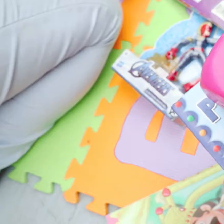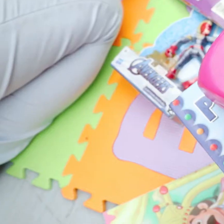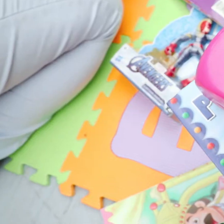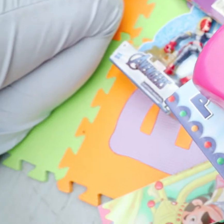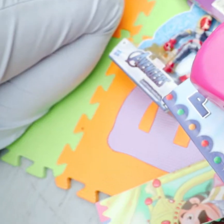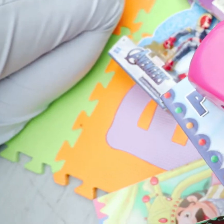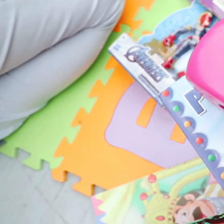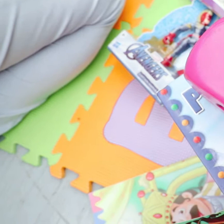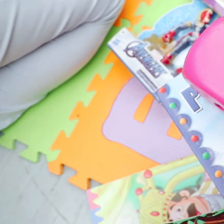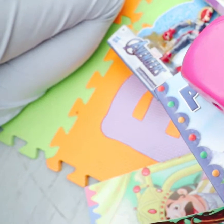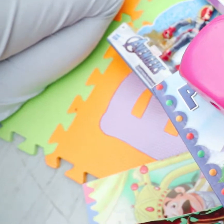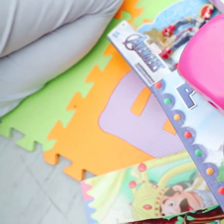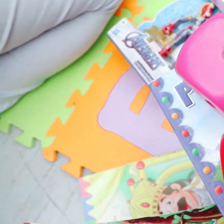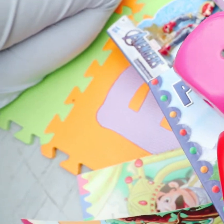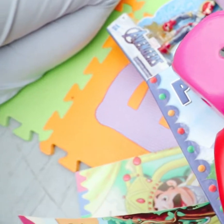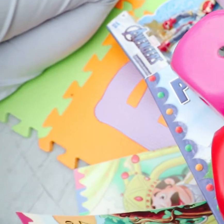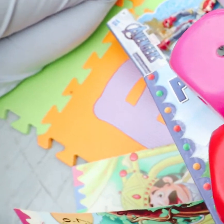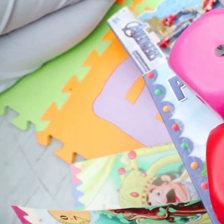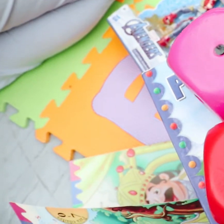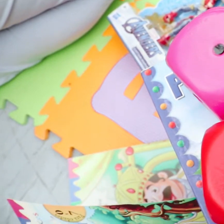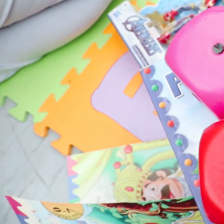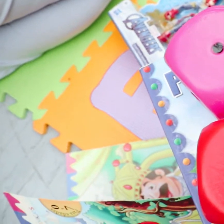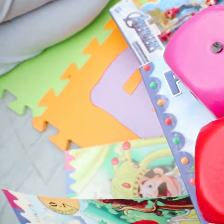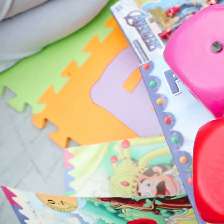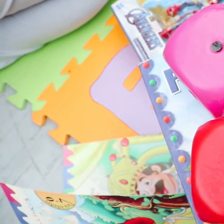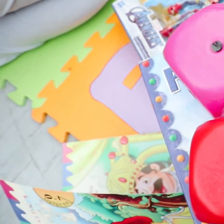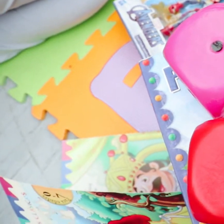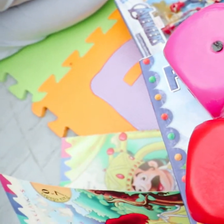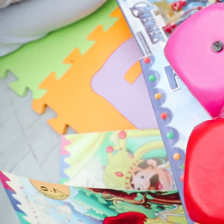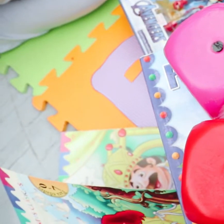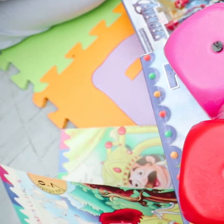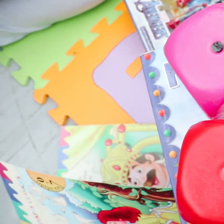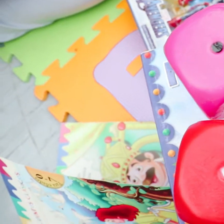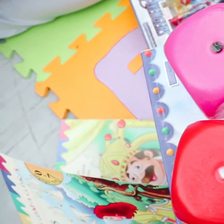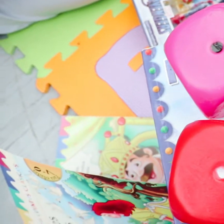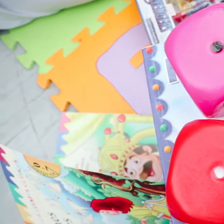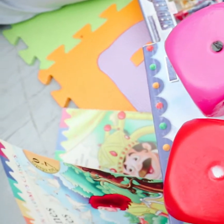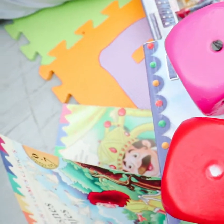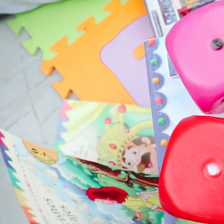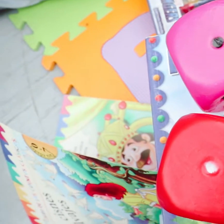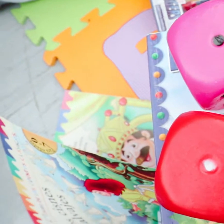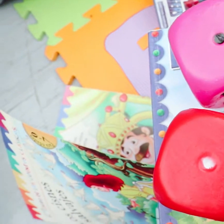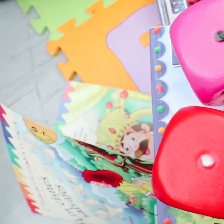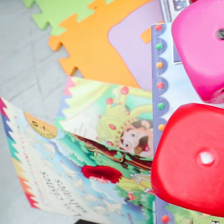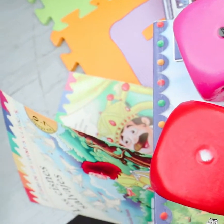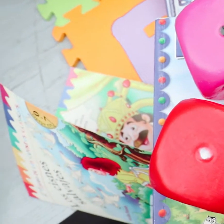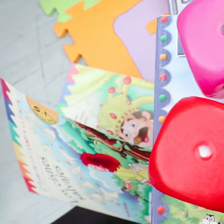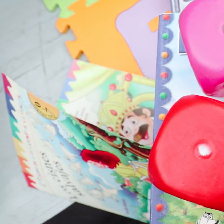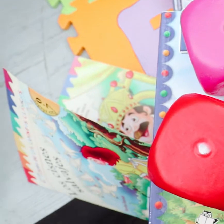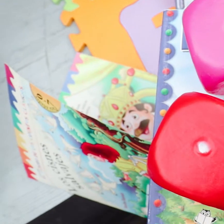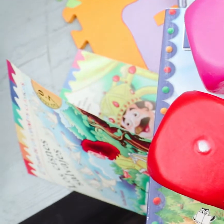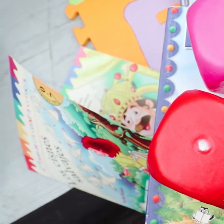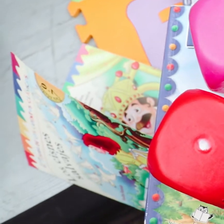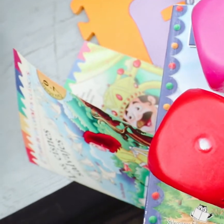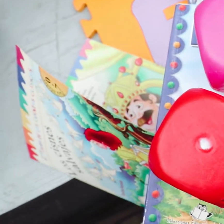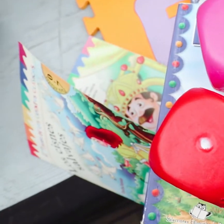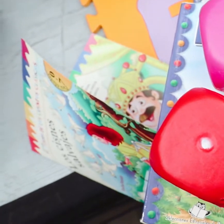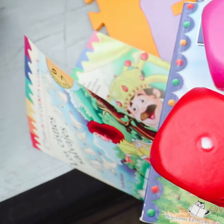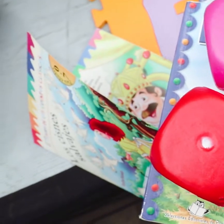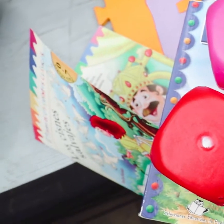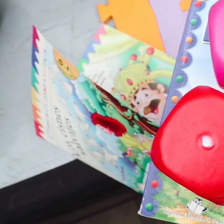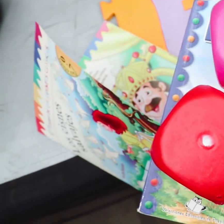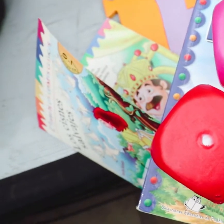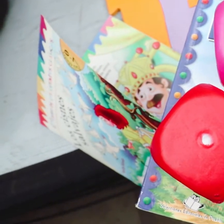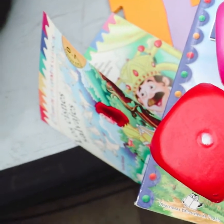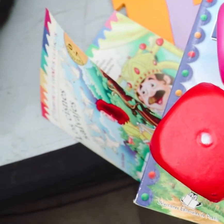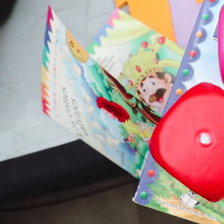etapa son 500 niñas y niñas, 1.300 pesos para niños desde antes de un año